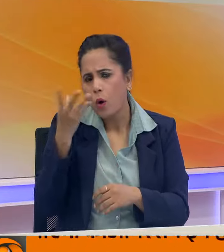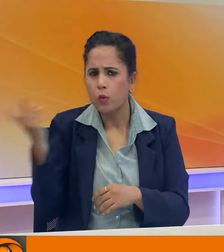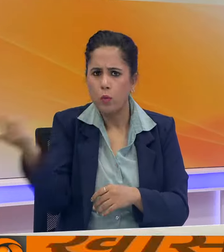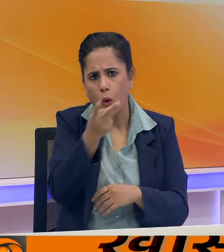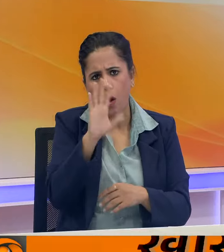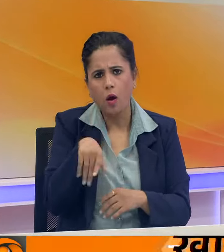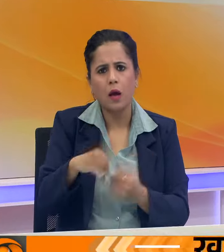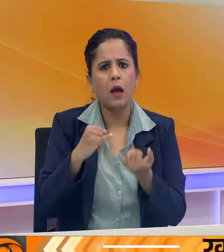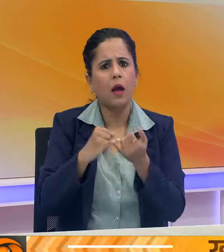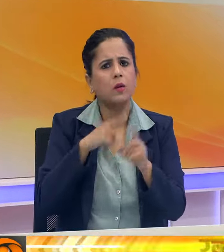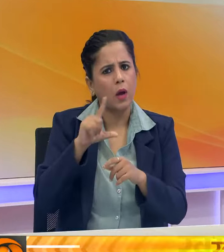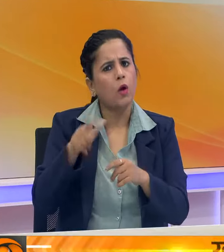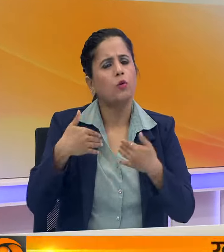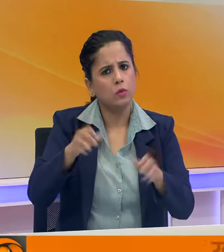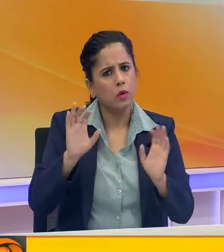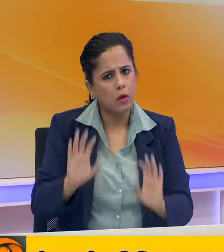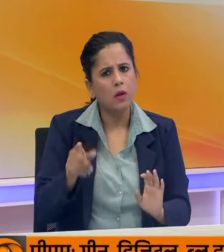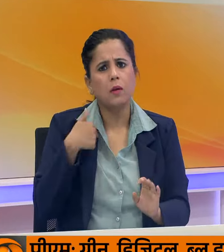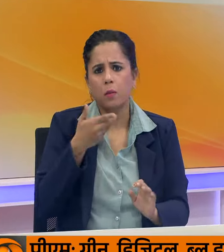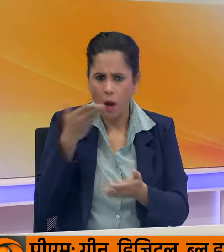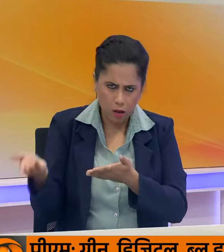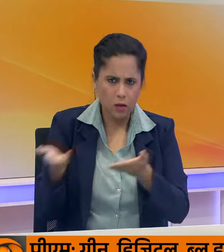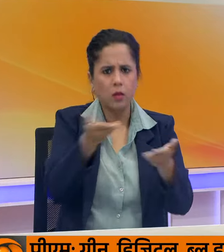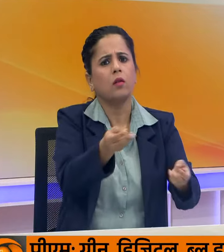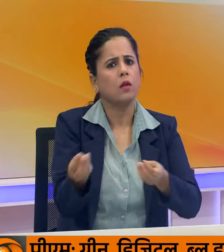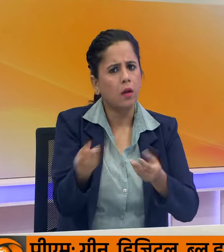एसवाईएल खोदना चाहिए ब हमारा पानी